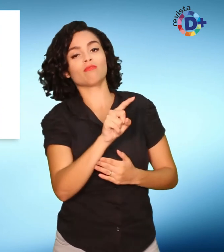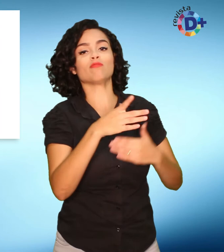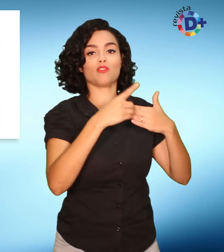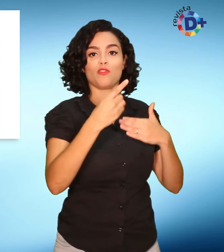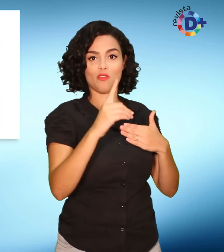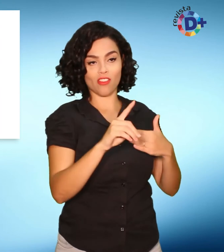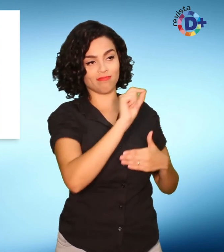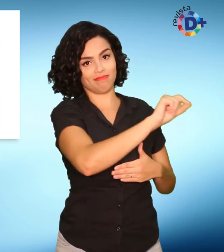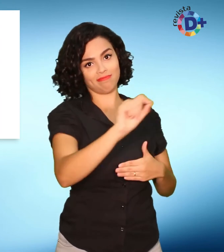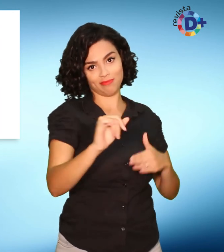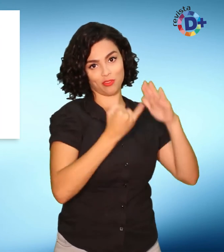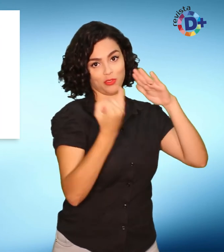para instituições sociais